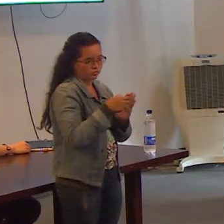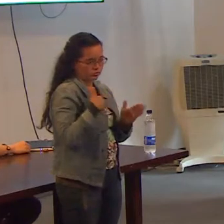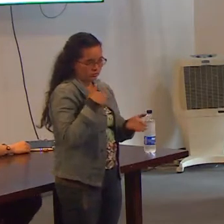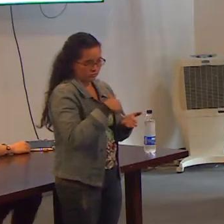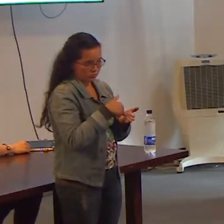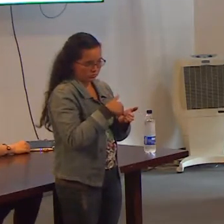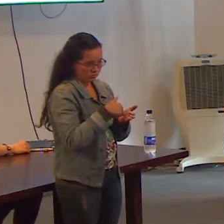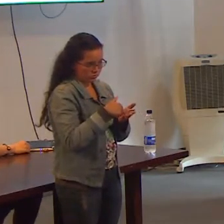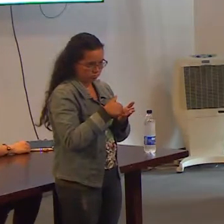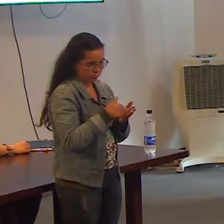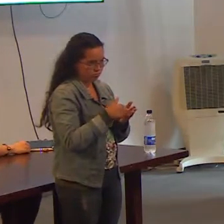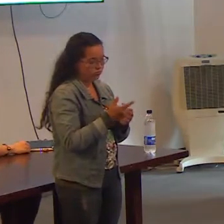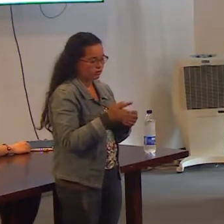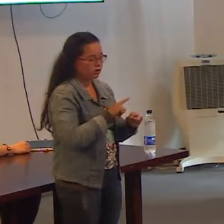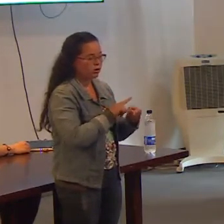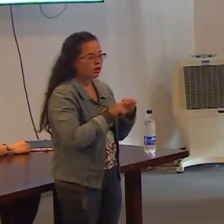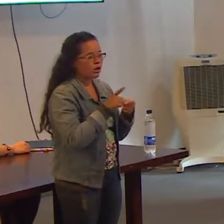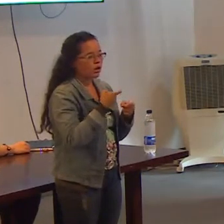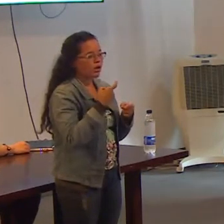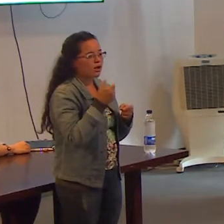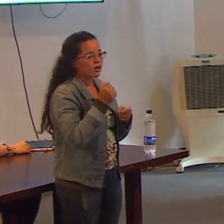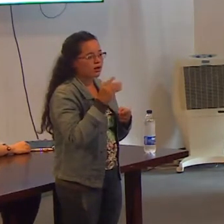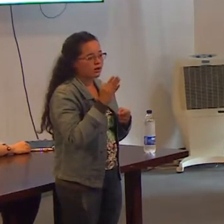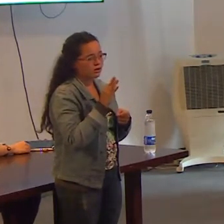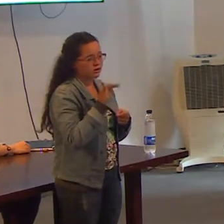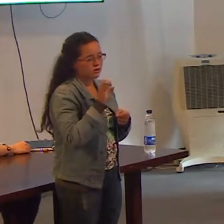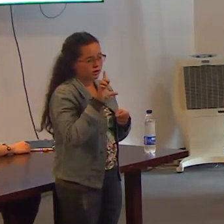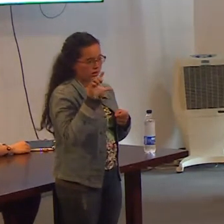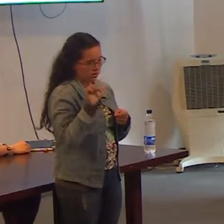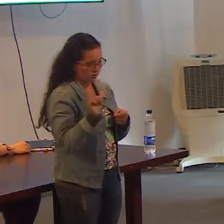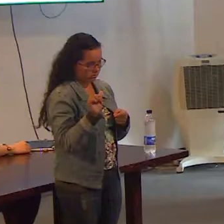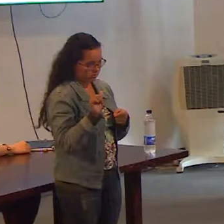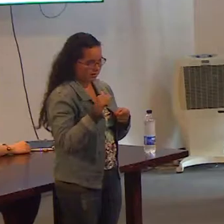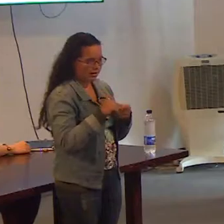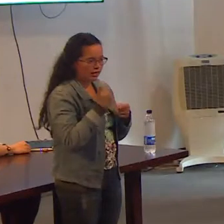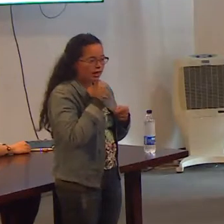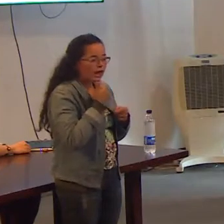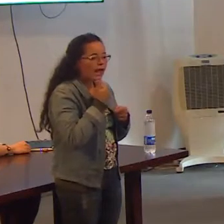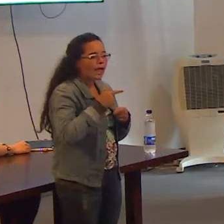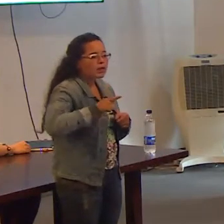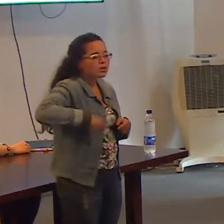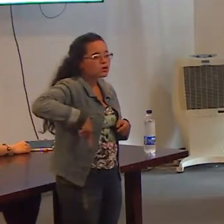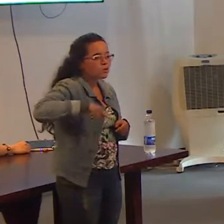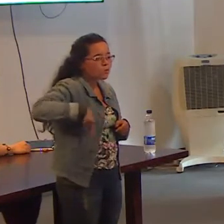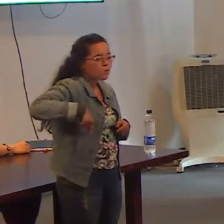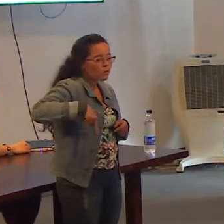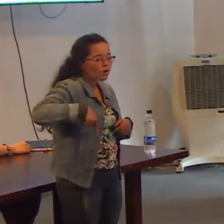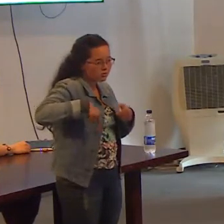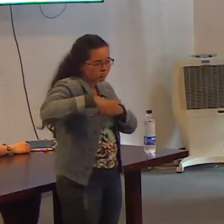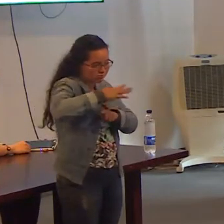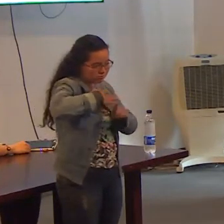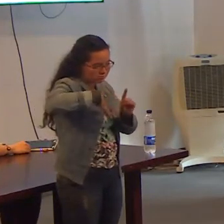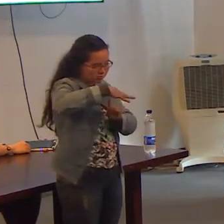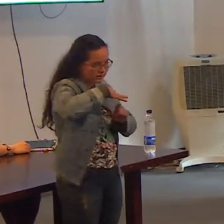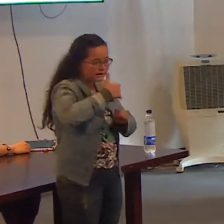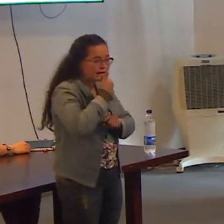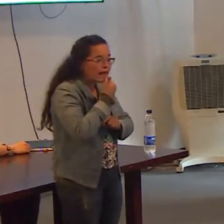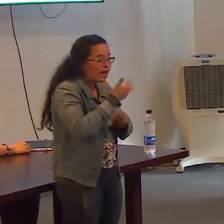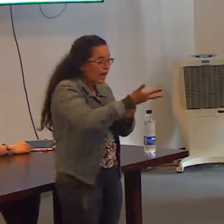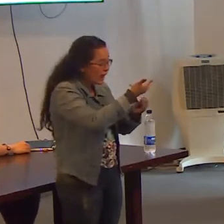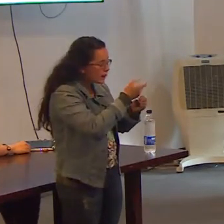primera es Gabriela Agutowski. Ella nos habla desde la escuela, donde nos dice que el arte